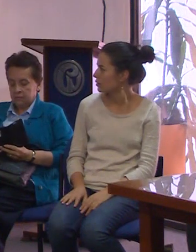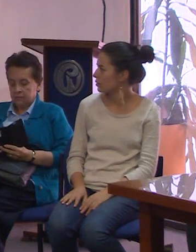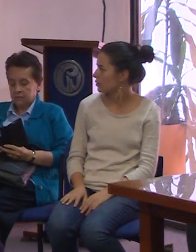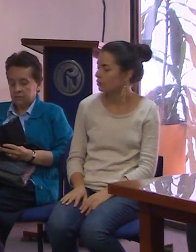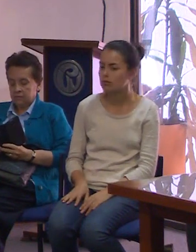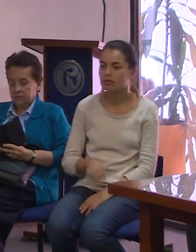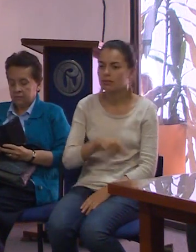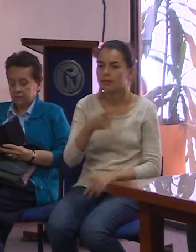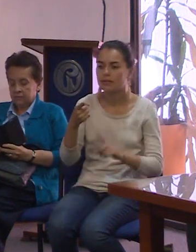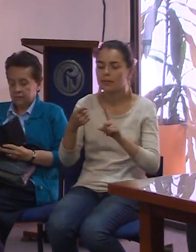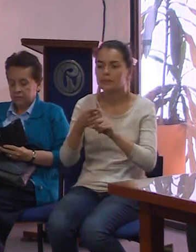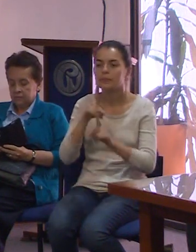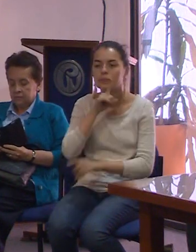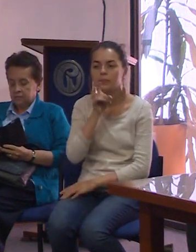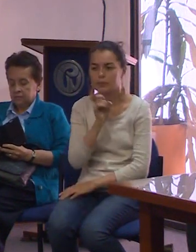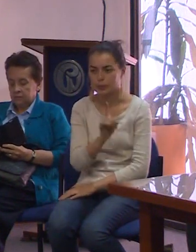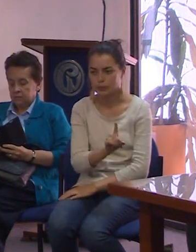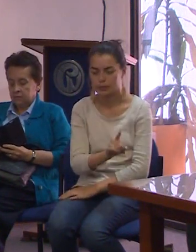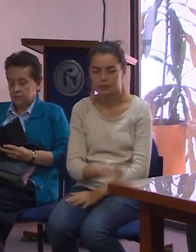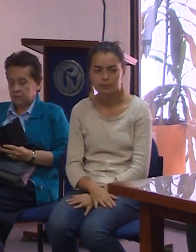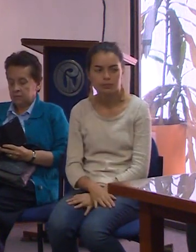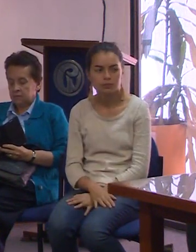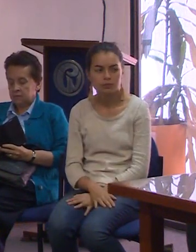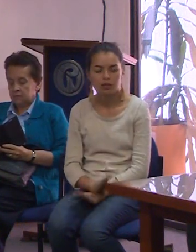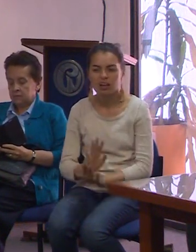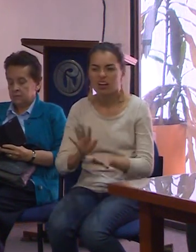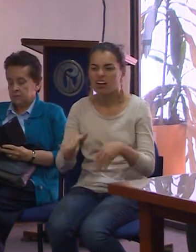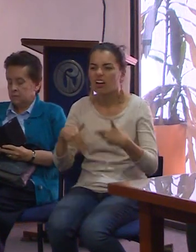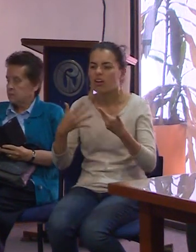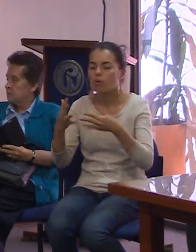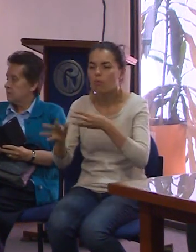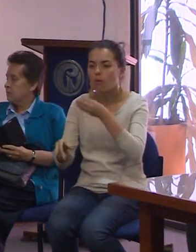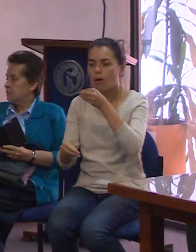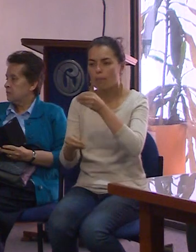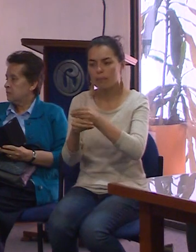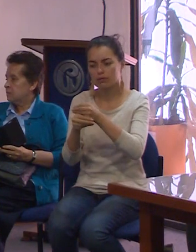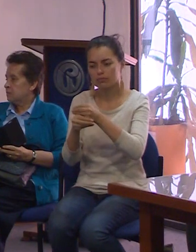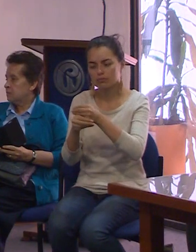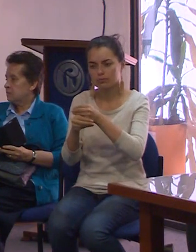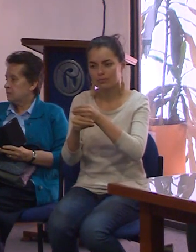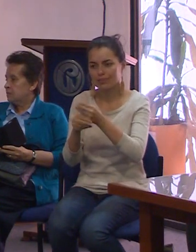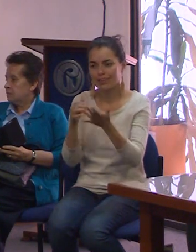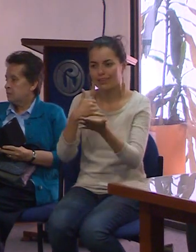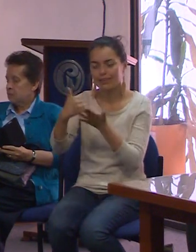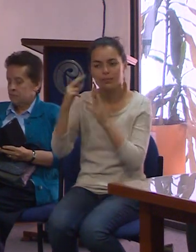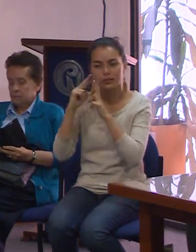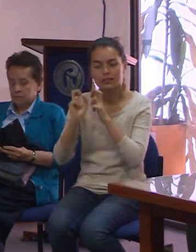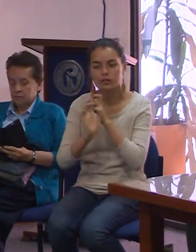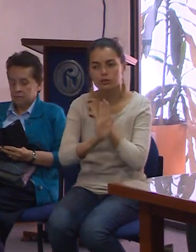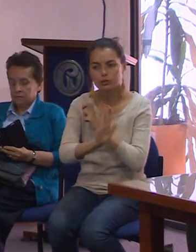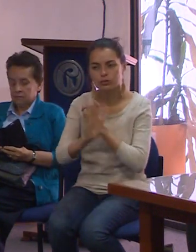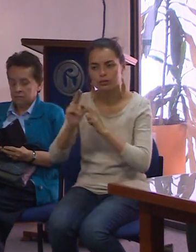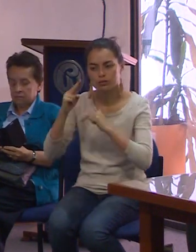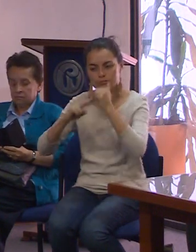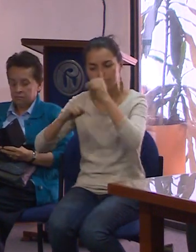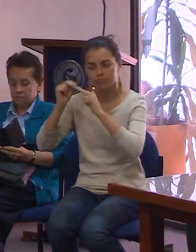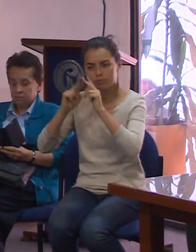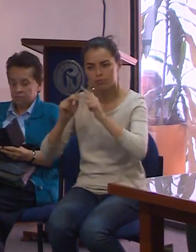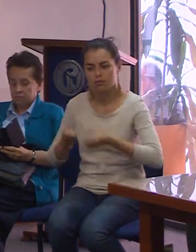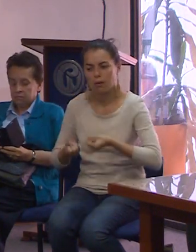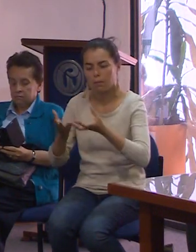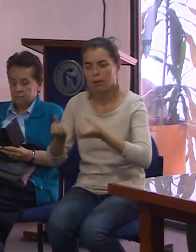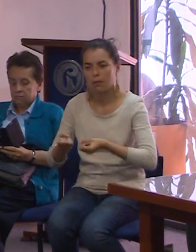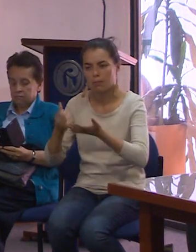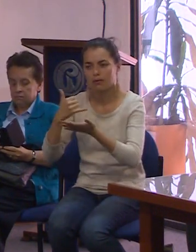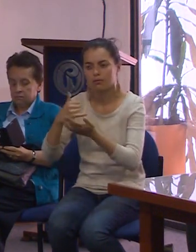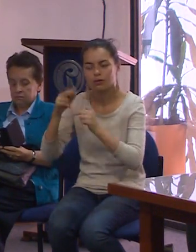La primera pregunta es: ¿de qué manera aporta la línea de investigación a la construcción de nuevo conocimiento? Si quieren